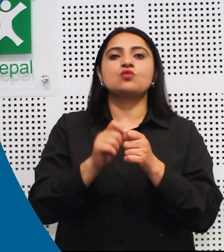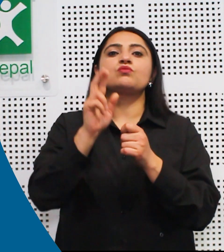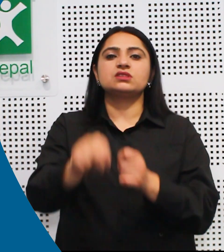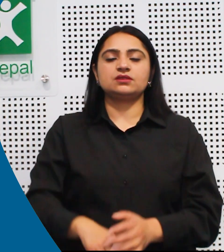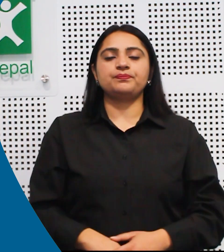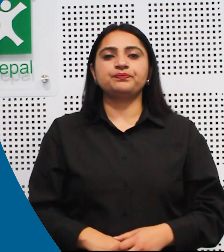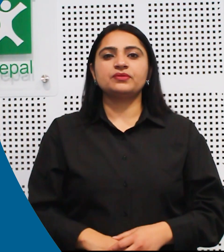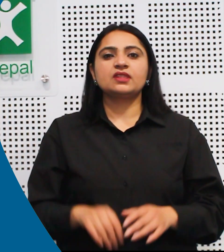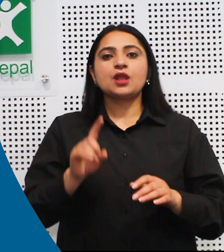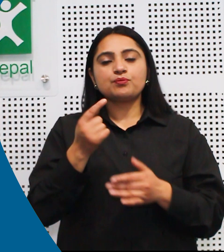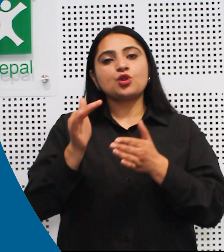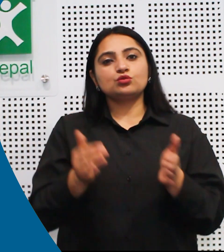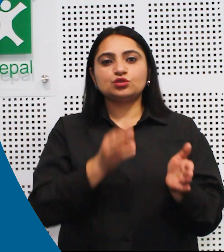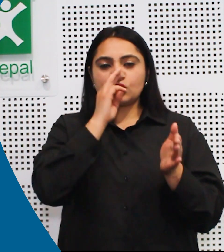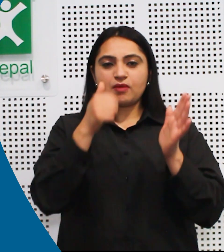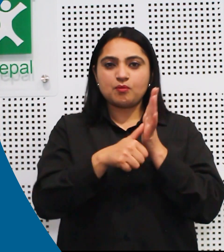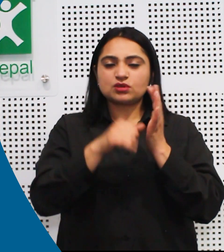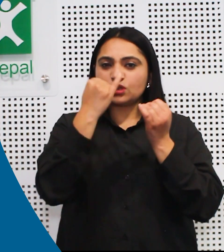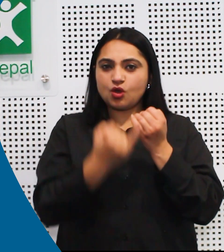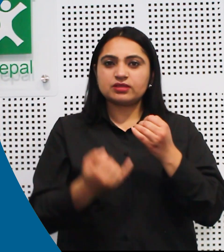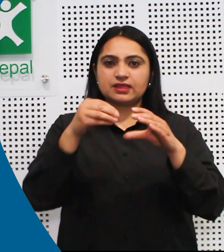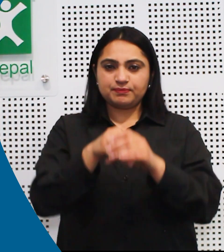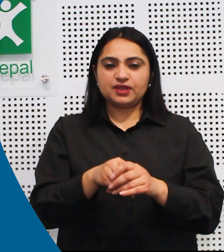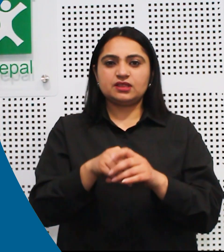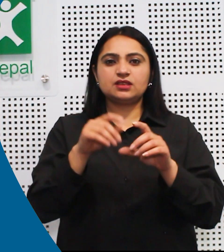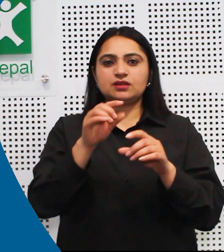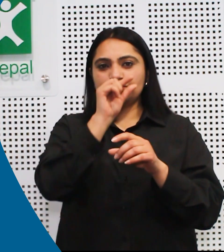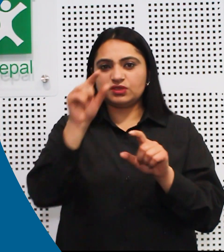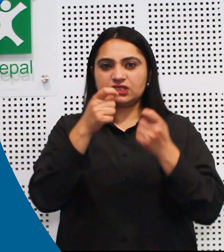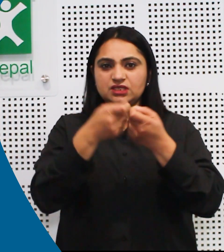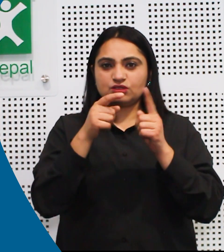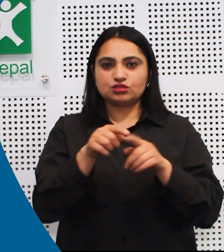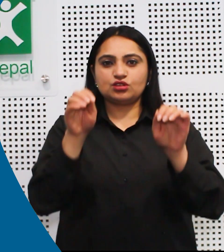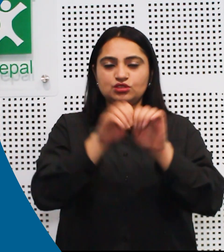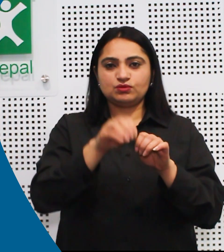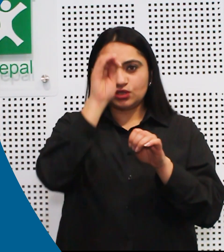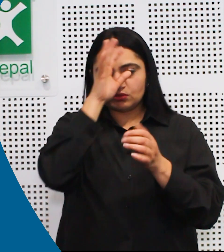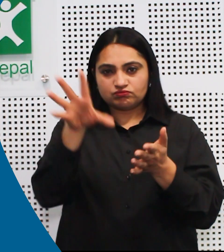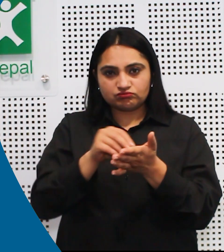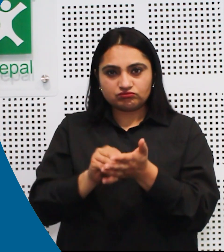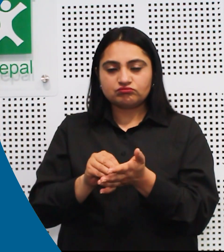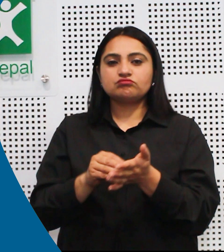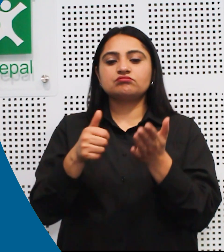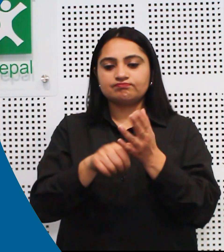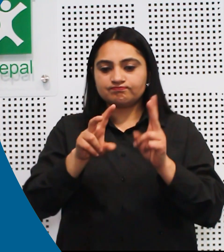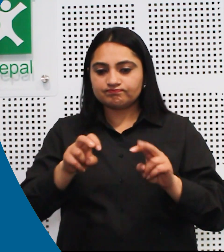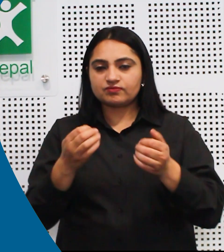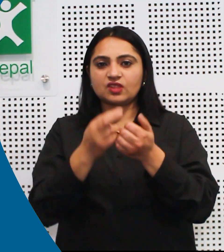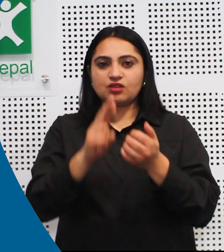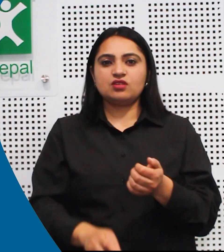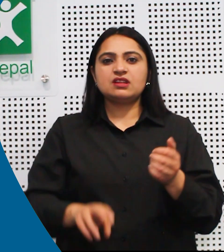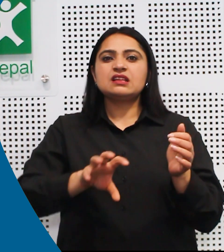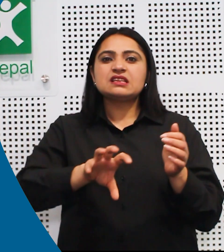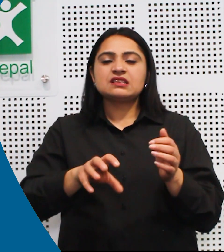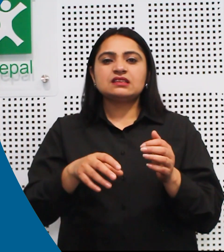गर्नुपर्दछ। पहिलो चरणमा मङ्सिर मसान्तभित्रमा विषय क्षेत्रसँग सम्बन्धित सूचना सङ्कलन र विश्लेषण गरी स्थिति